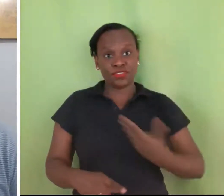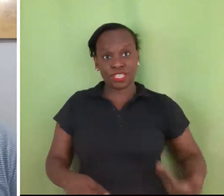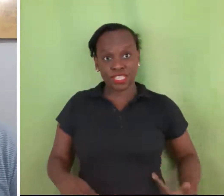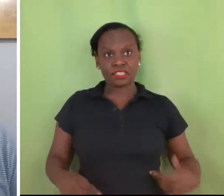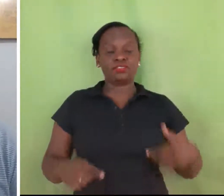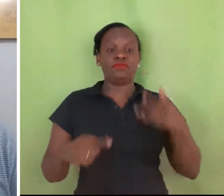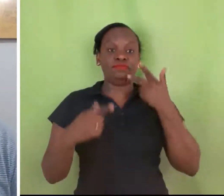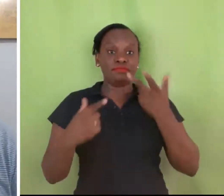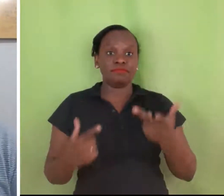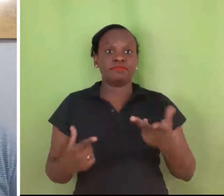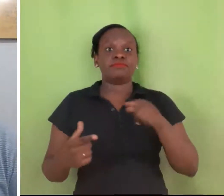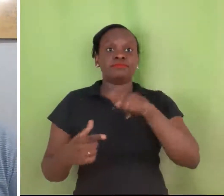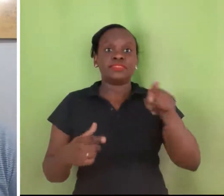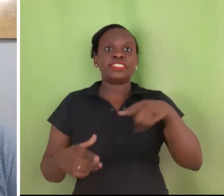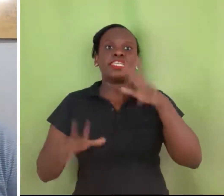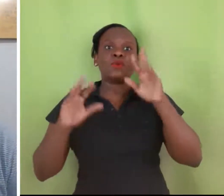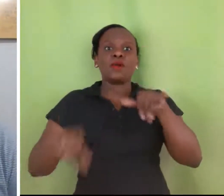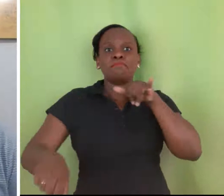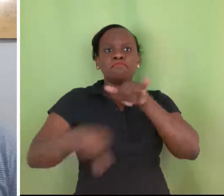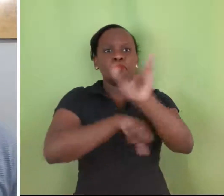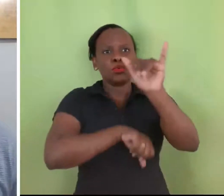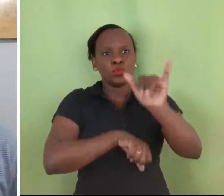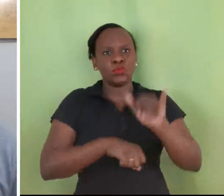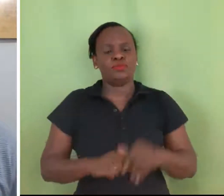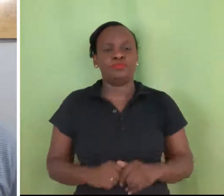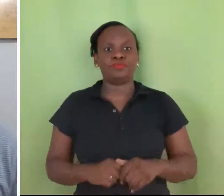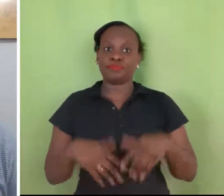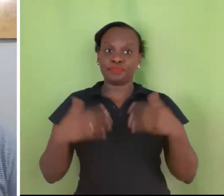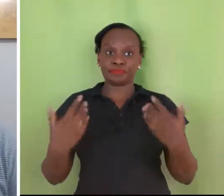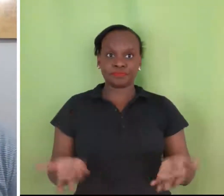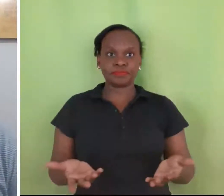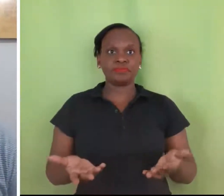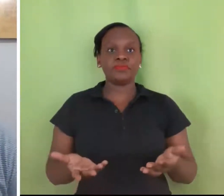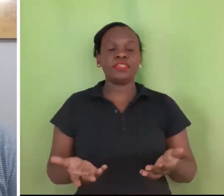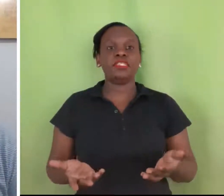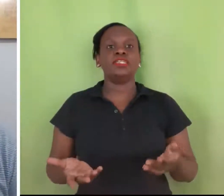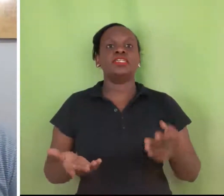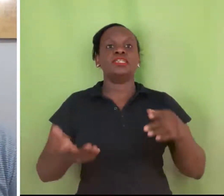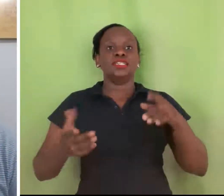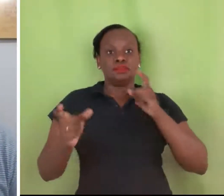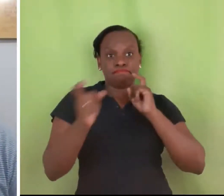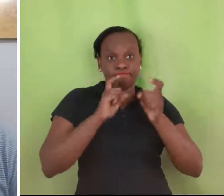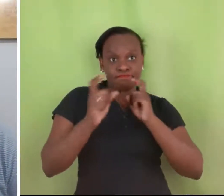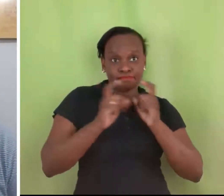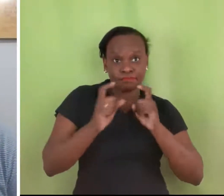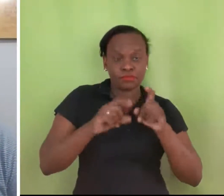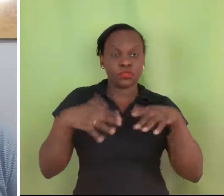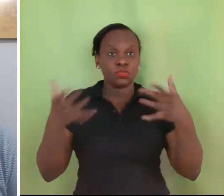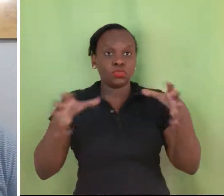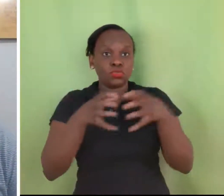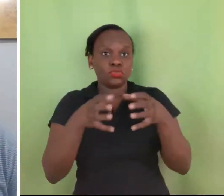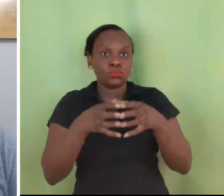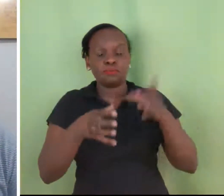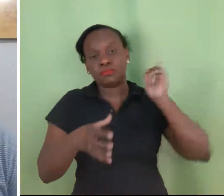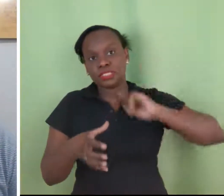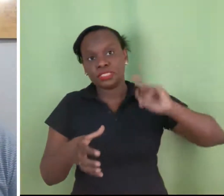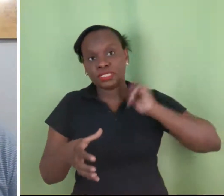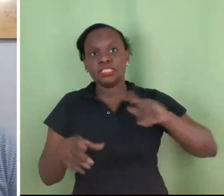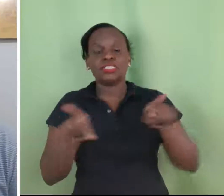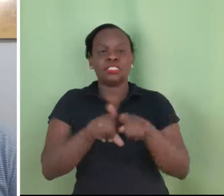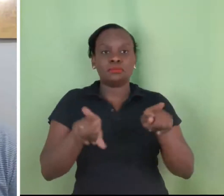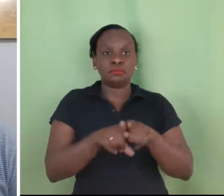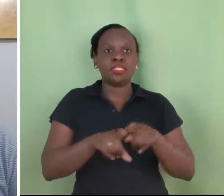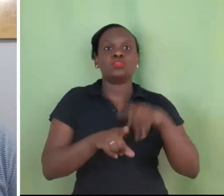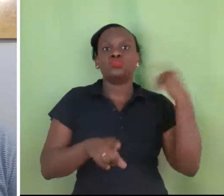de Portugal como traidores, tá? Bem, a Conjuração ou Inconfidência Mineira, ela também